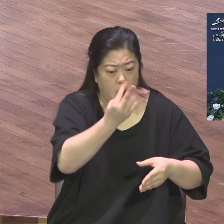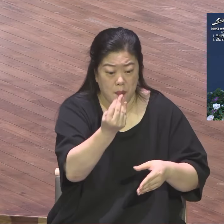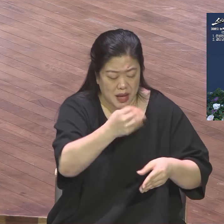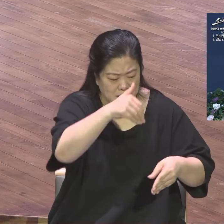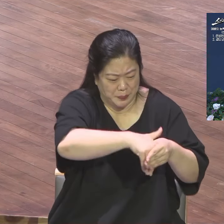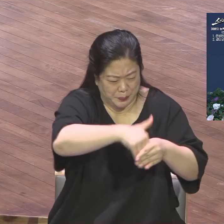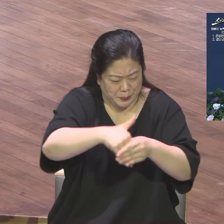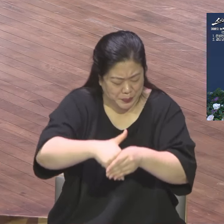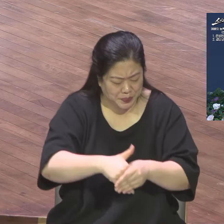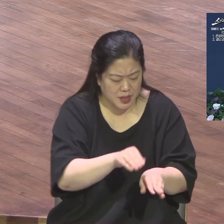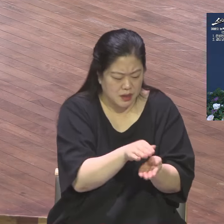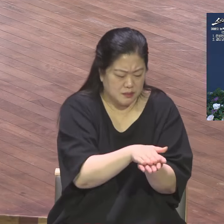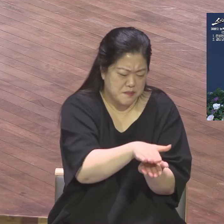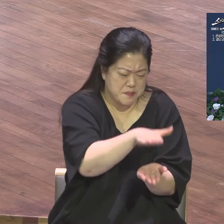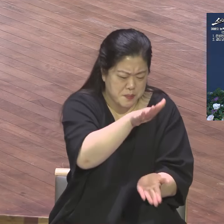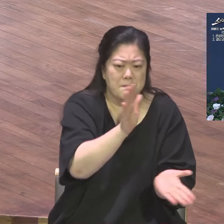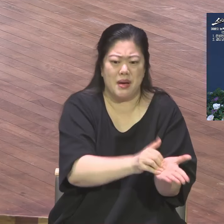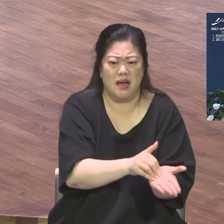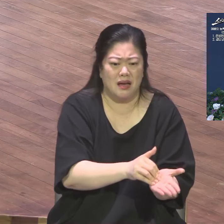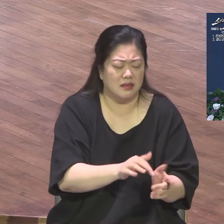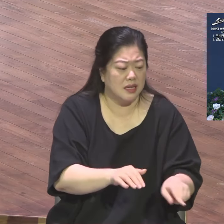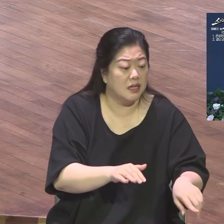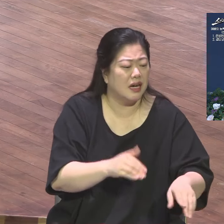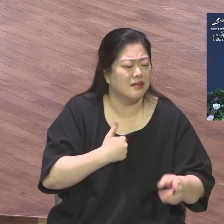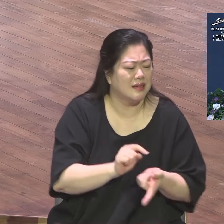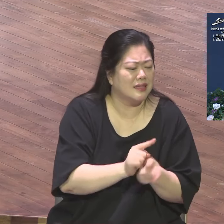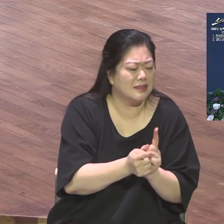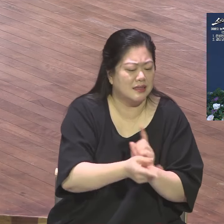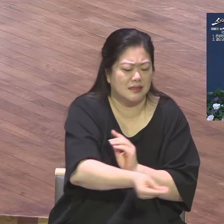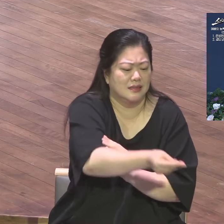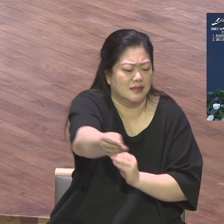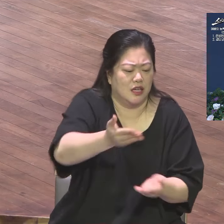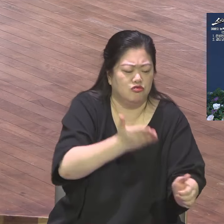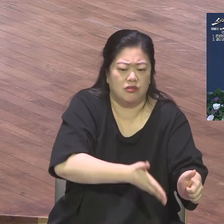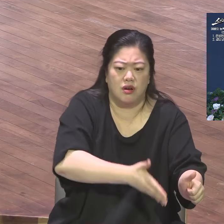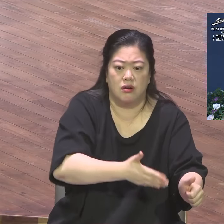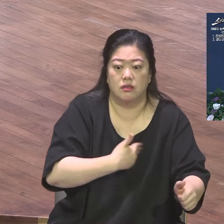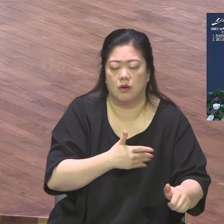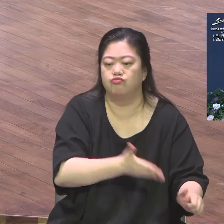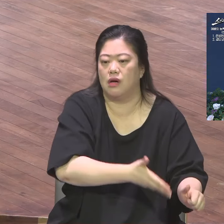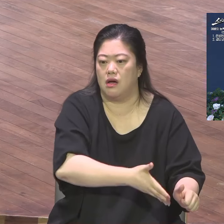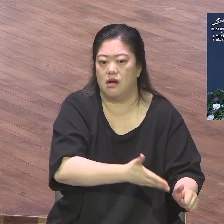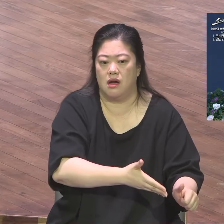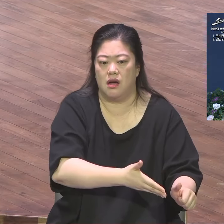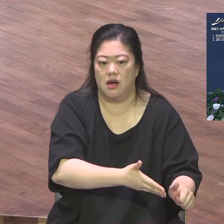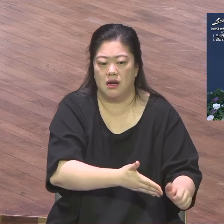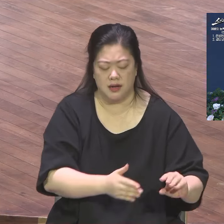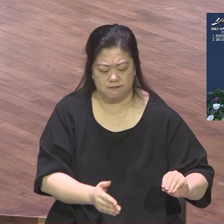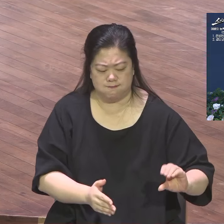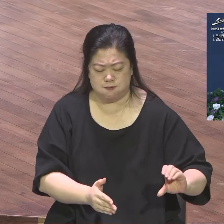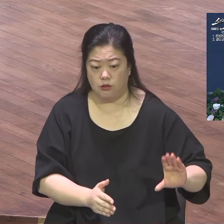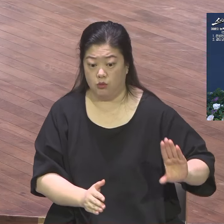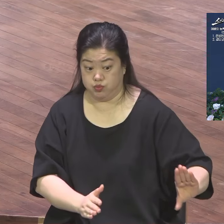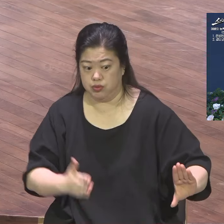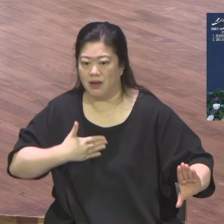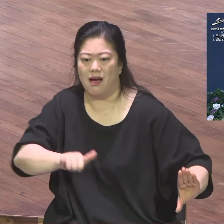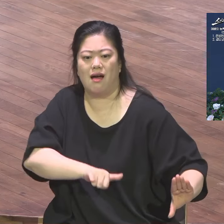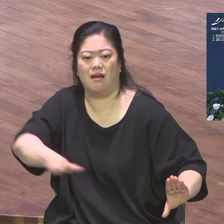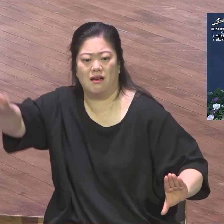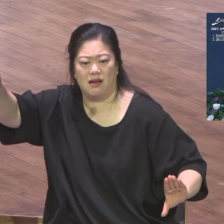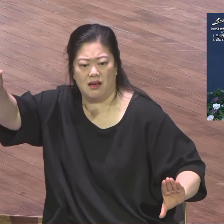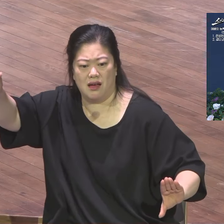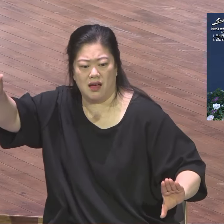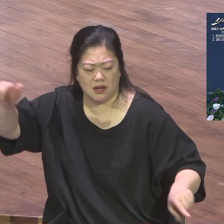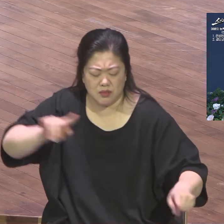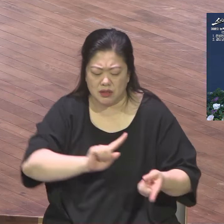보니까 임직 헌금도 안 한 분들 많아요. 장로, 권사 아주 임직해놓고 특별히 장로들 장로님 막